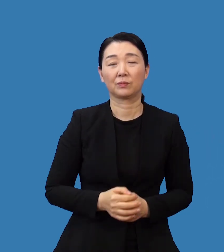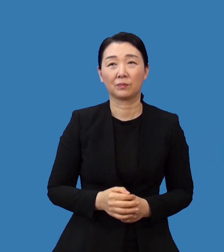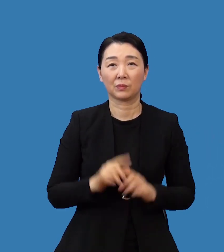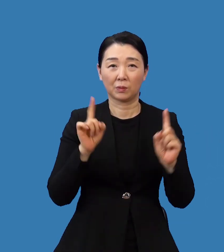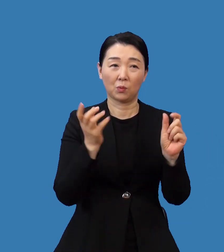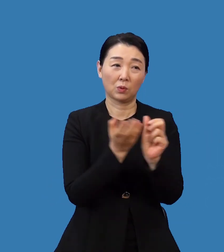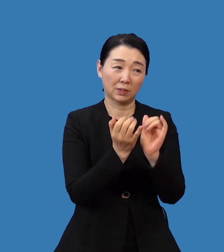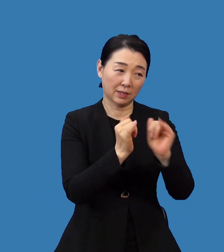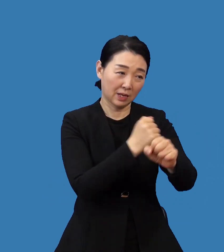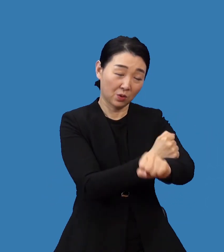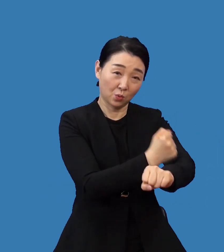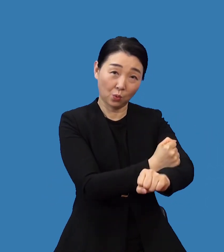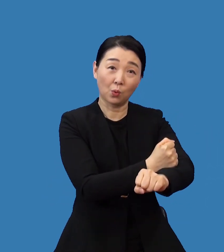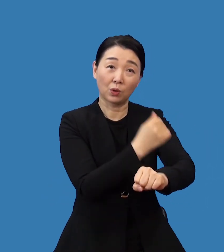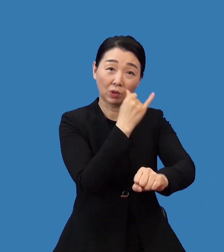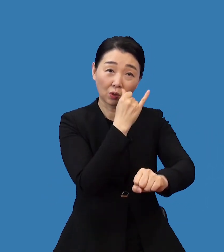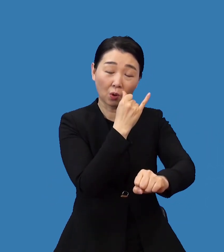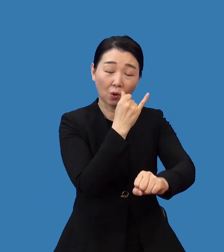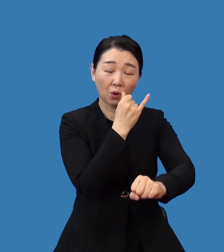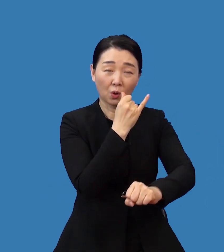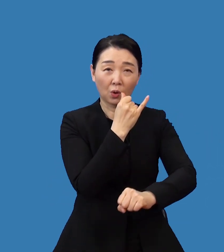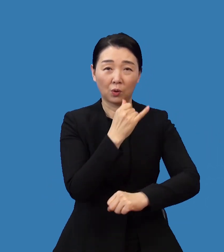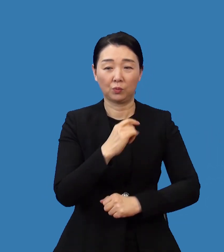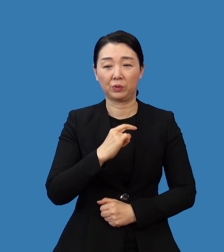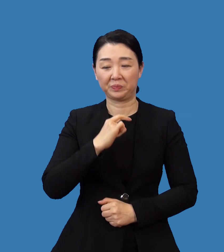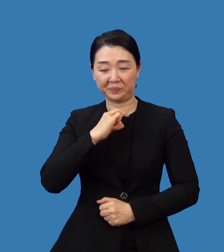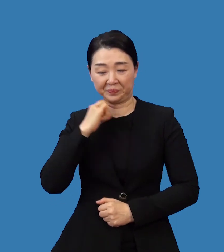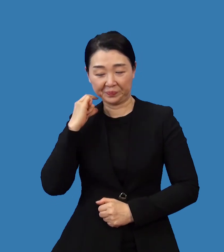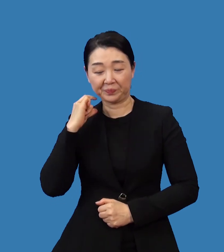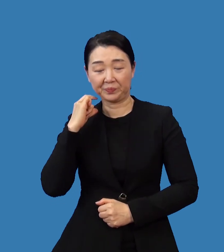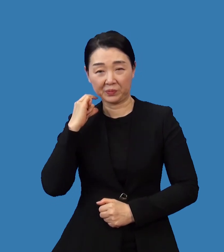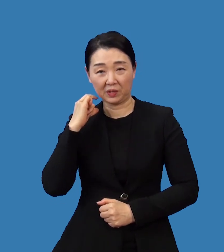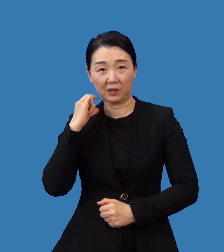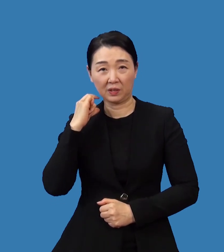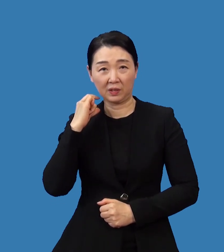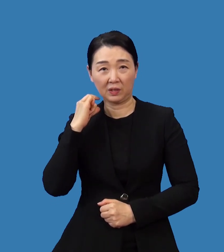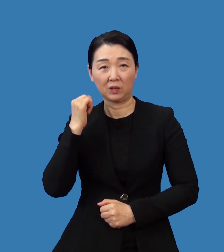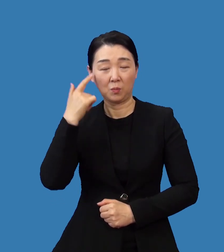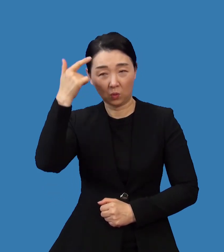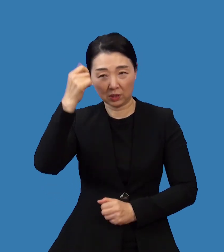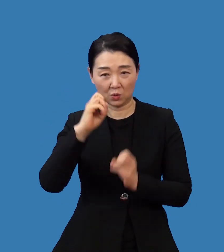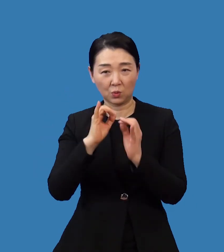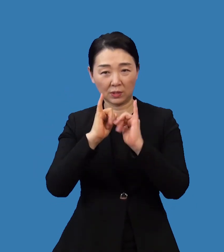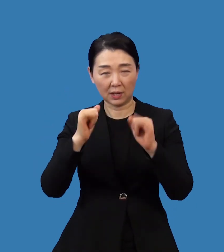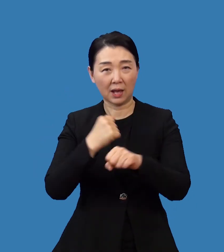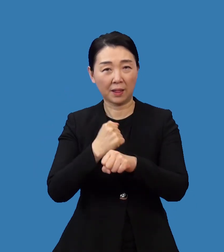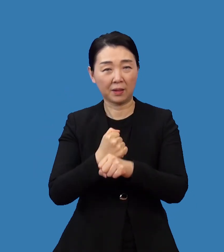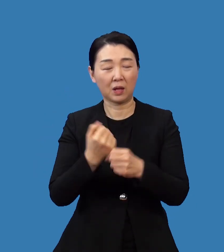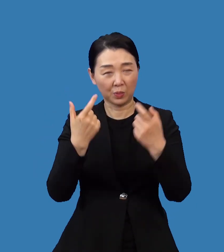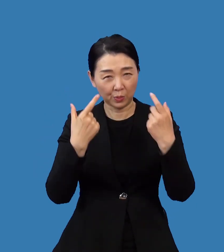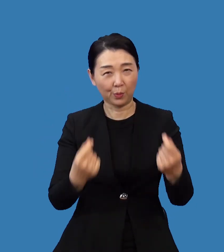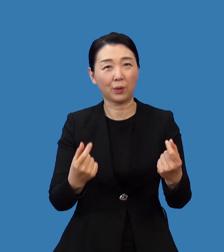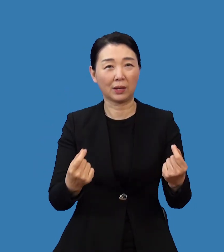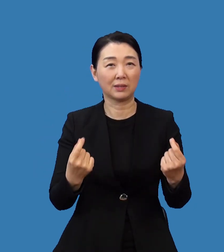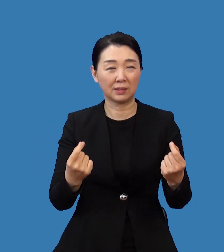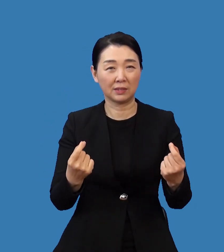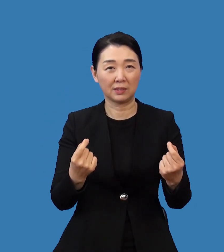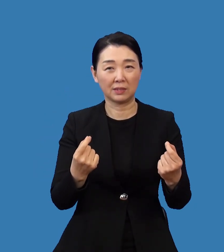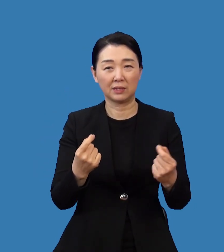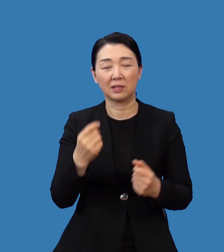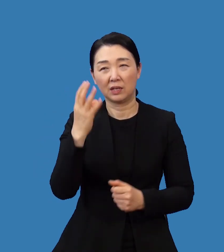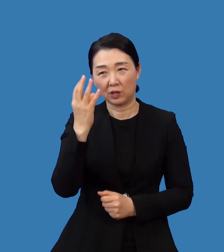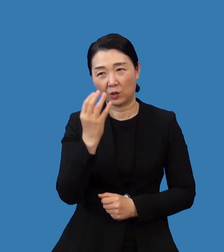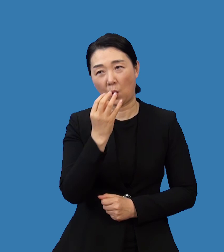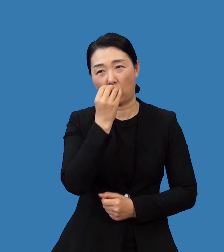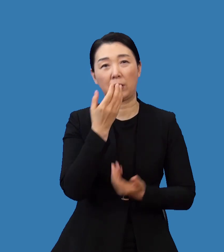목자들의 노동이 우리 수도사나 사제들이 하는 일과 조금도 다르지 않은 동일한